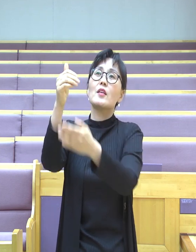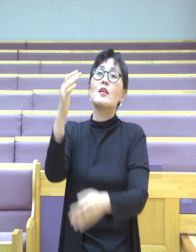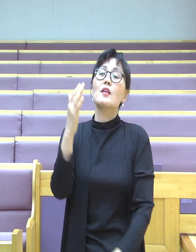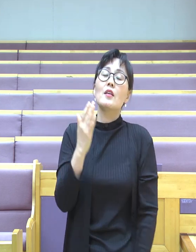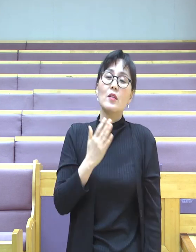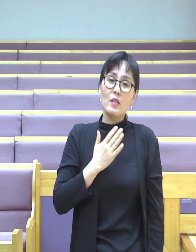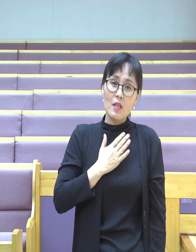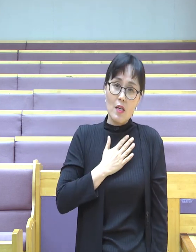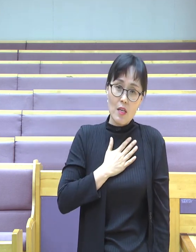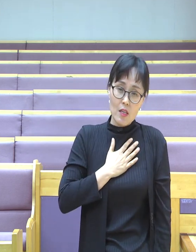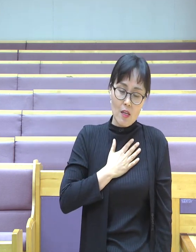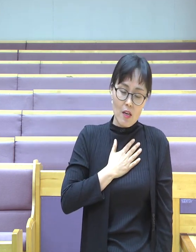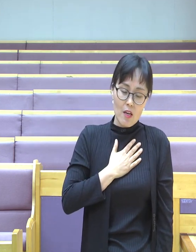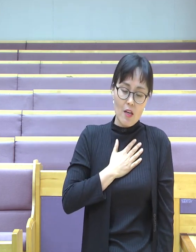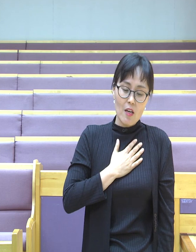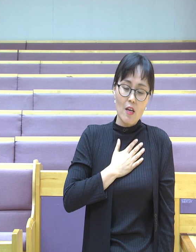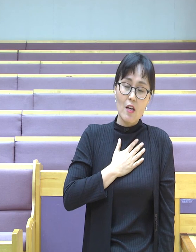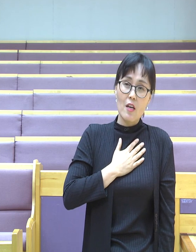하나님